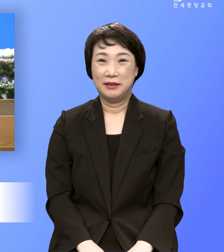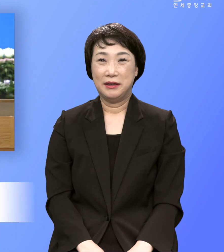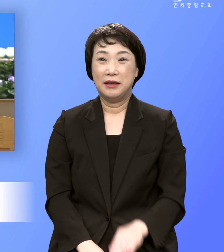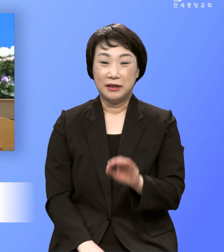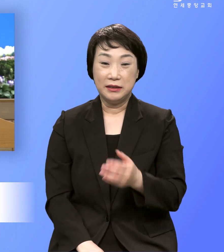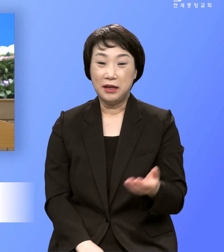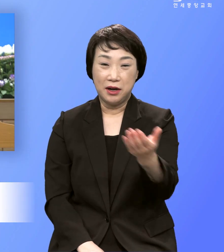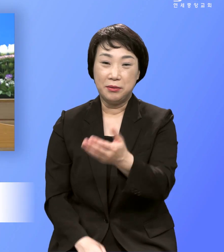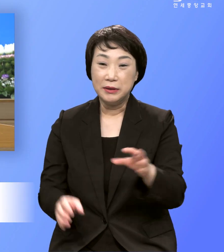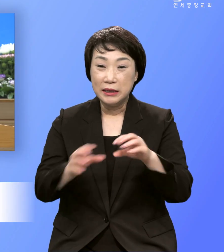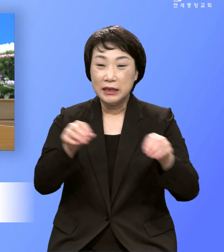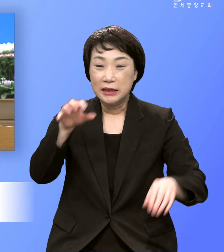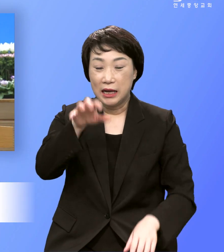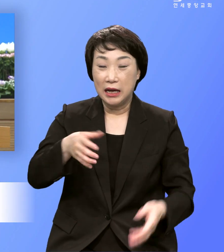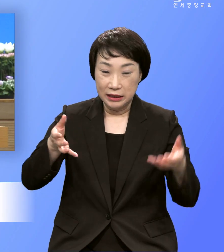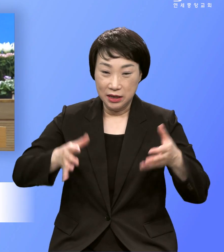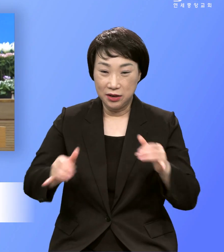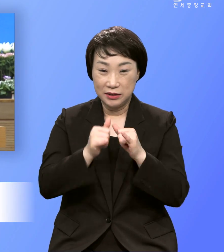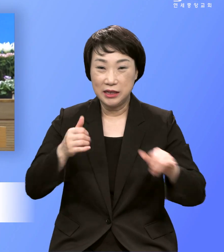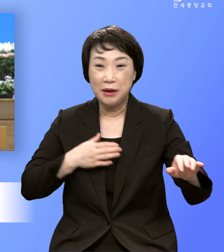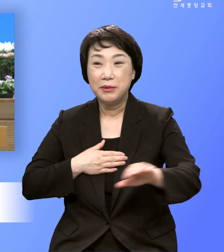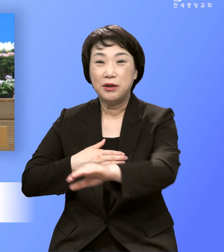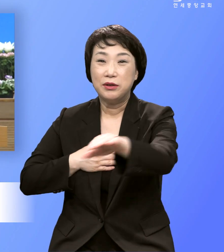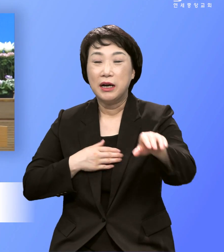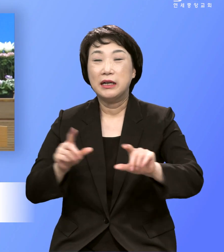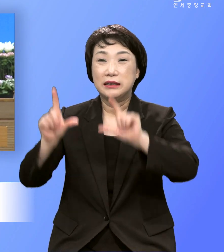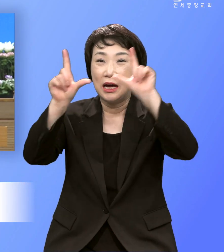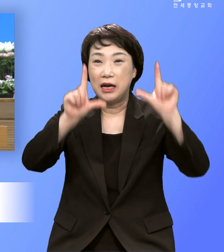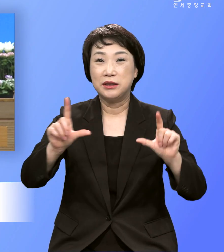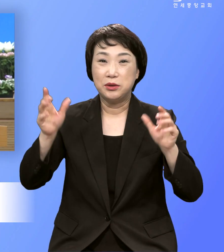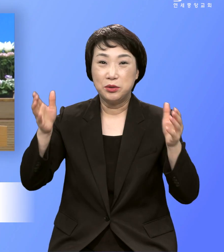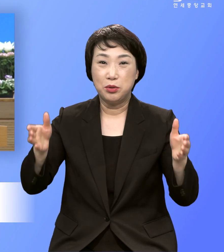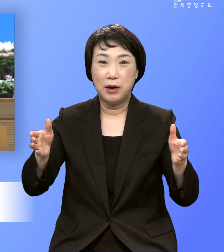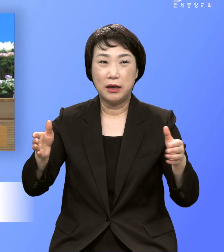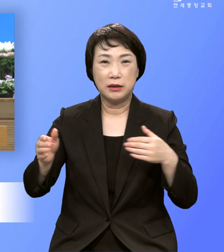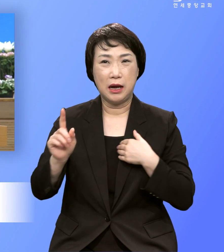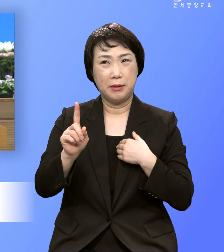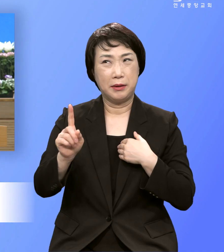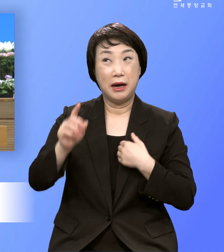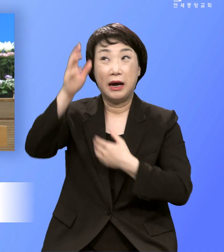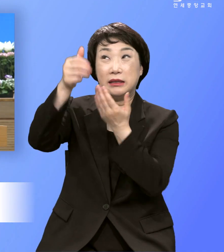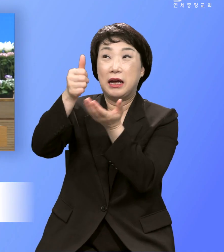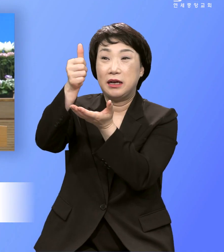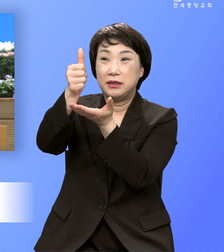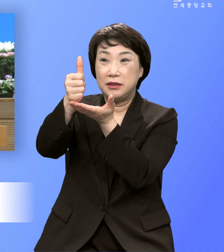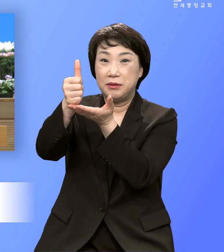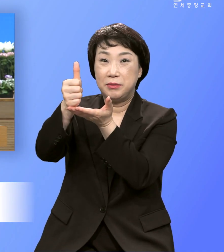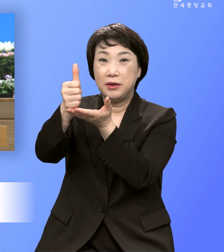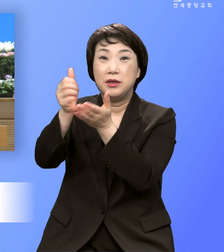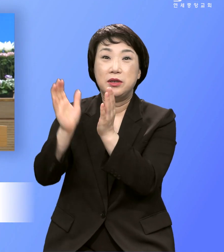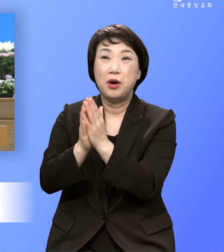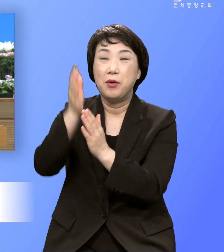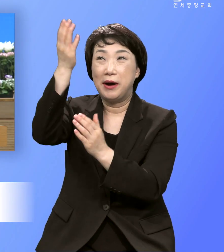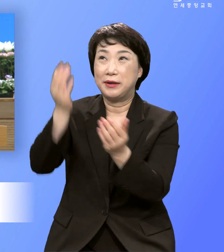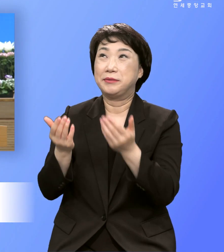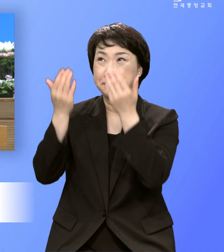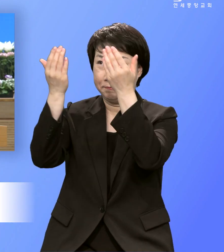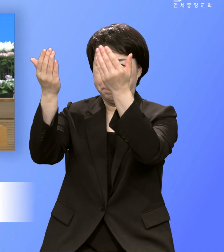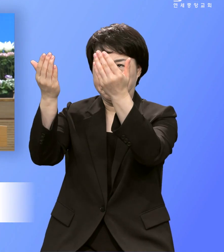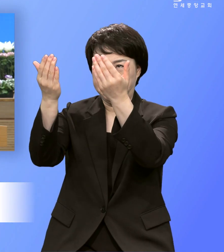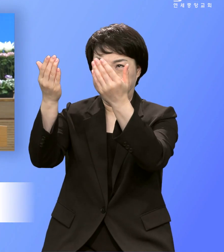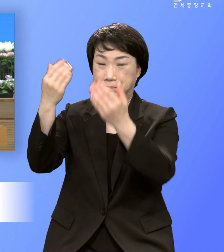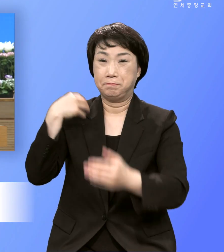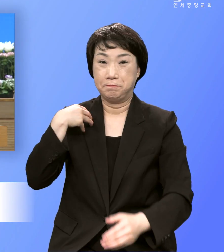근데 이 땅에 태어난 사람들이 살면서 나는 하나님을 영화롭게 해야